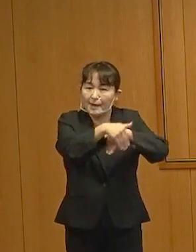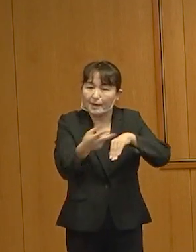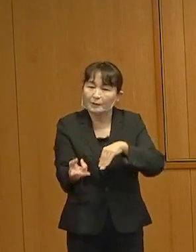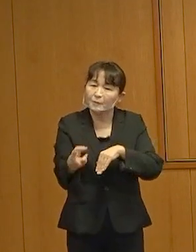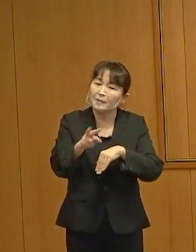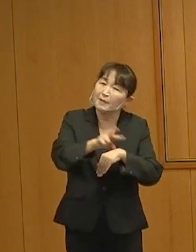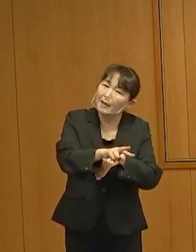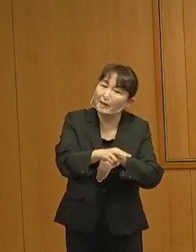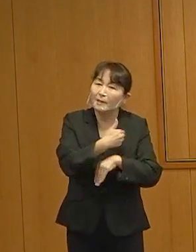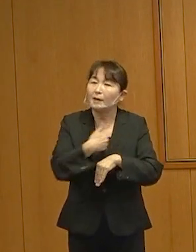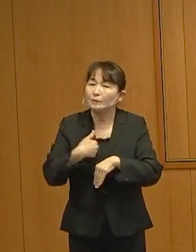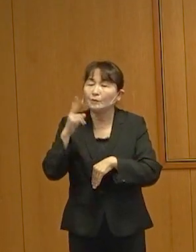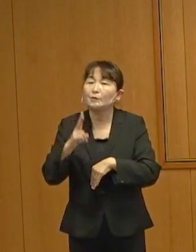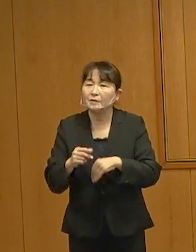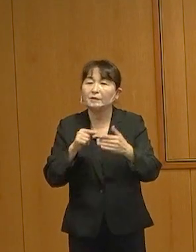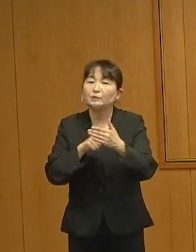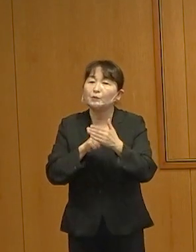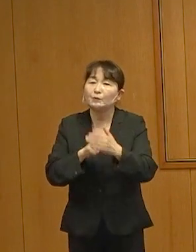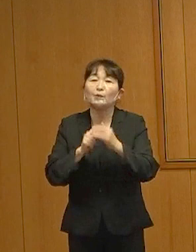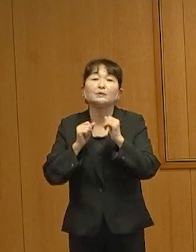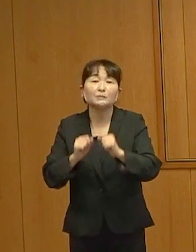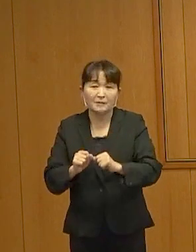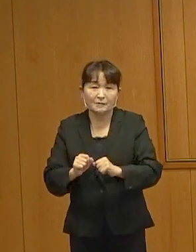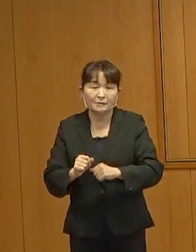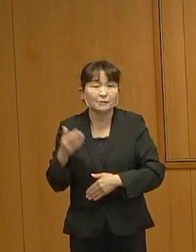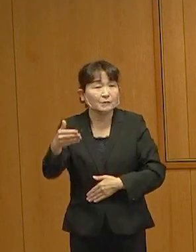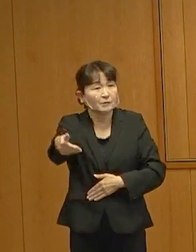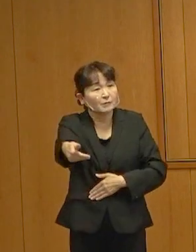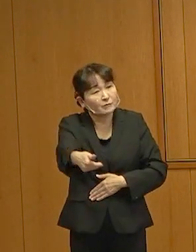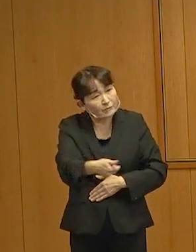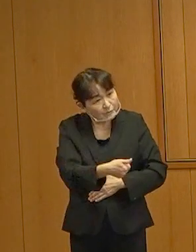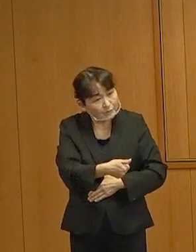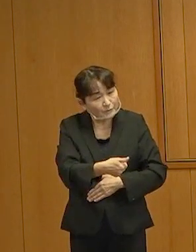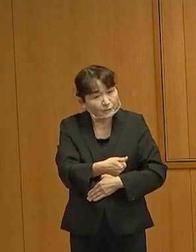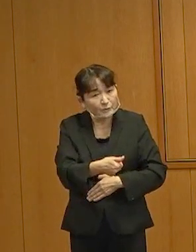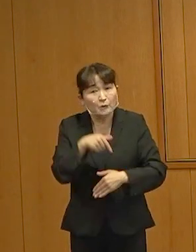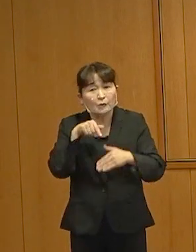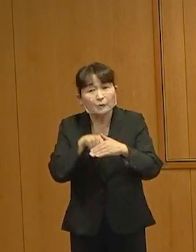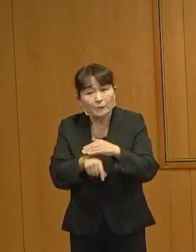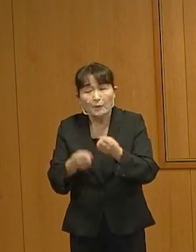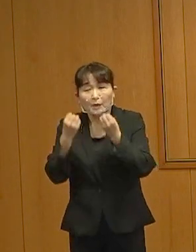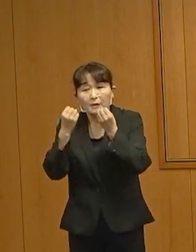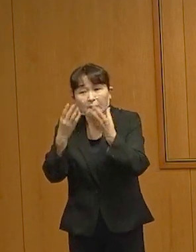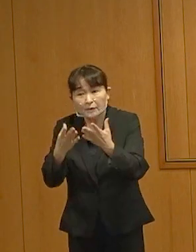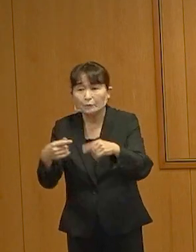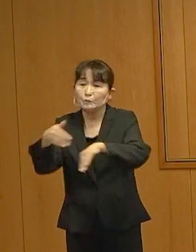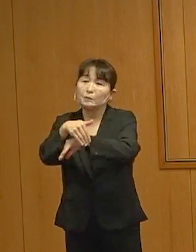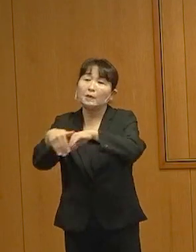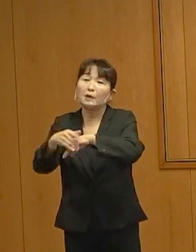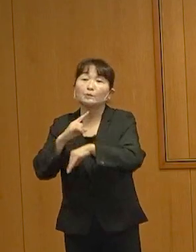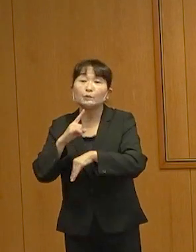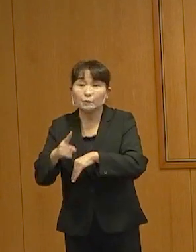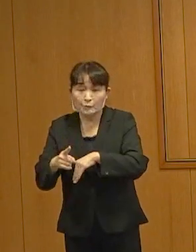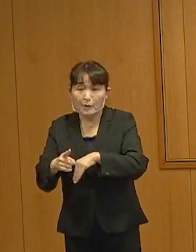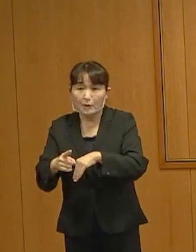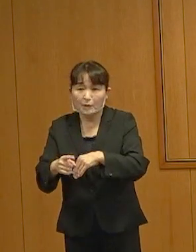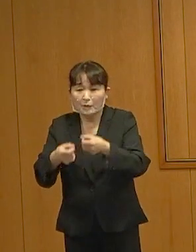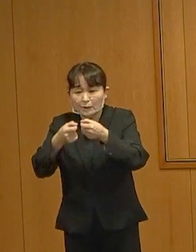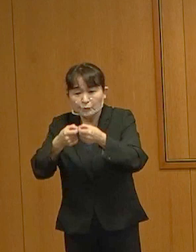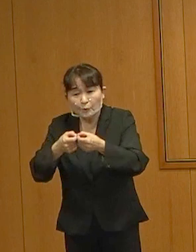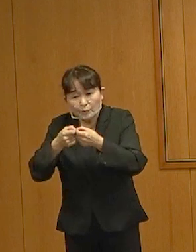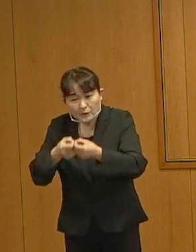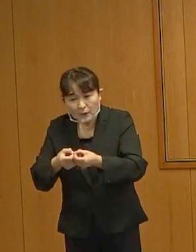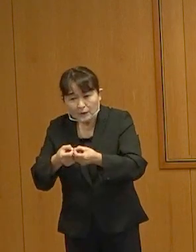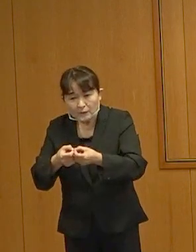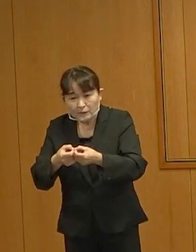構想から計画にということですけど、まあ、このリニューアル計画そのものは、まあ、今あるものなので、これをより詳細に、